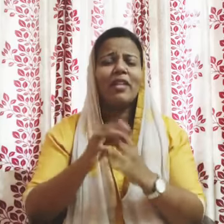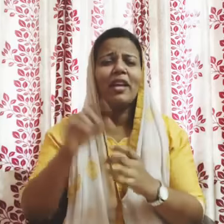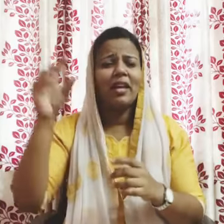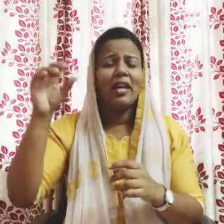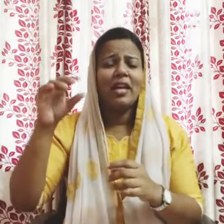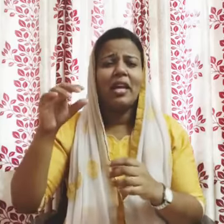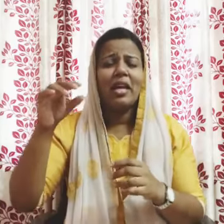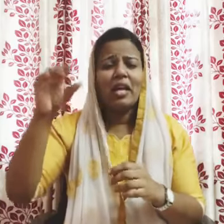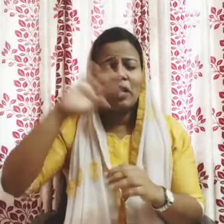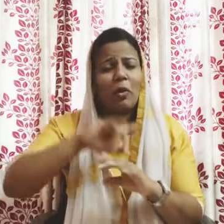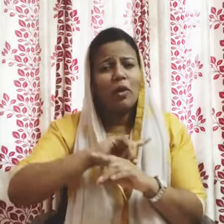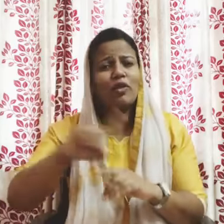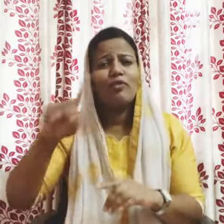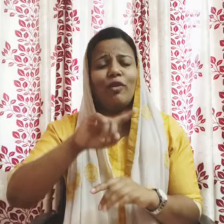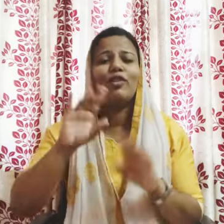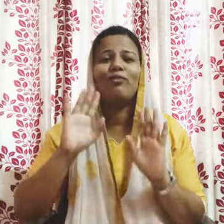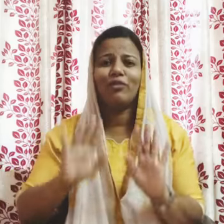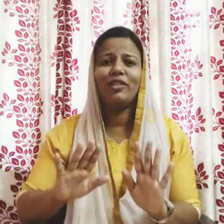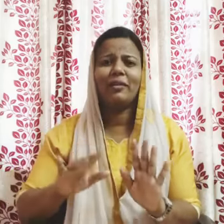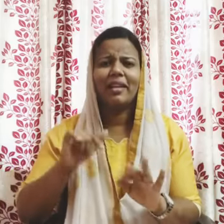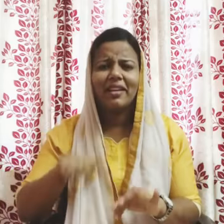സന്ദേശം കേൾക്കുമ്പോൾ നിങ്ങളെ ഭാരപ്പെടുത്തുന്ന പലതും